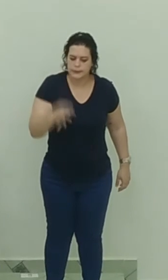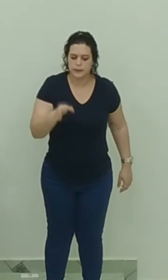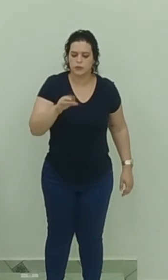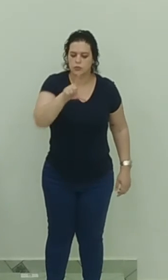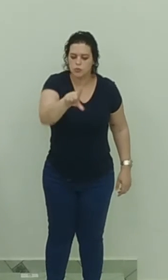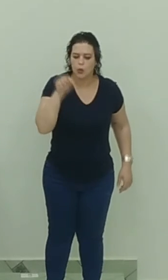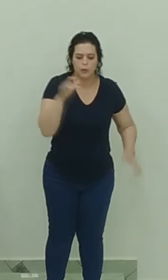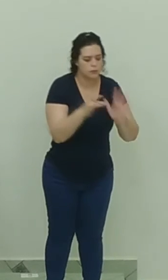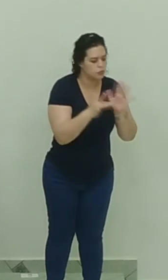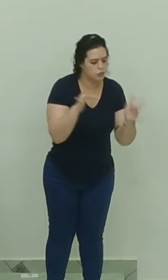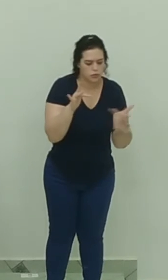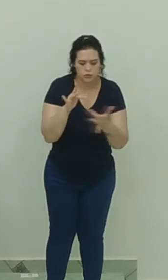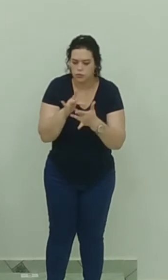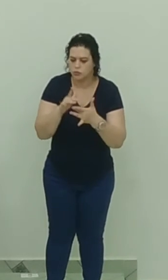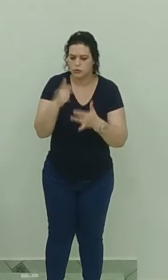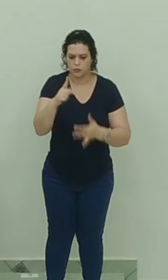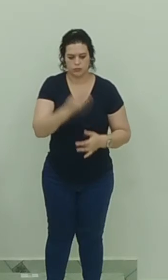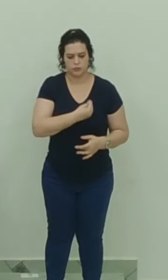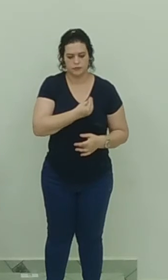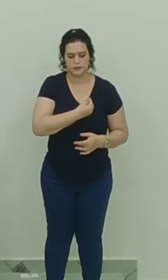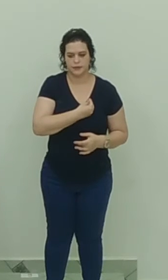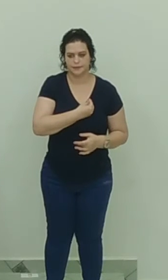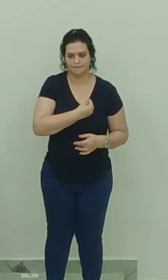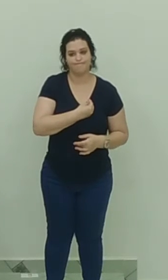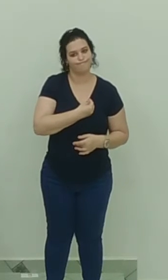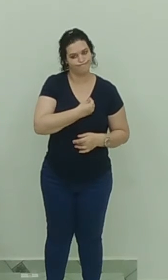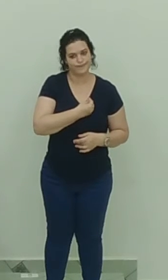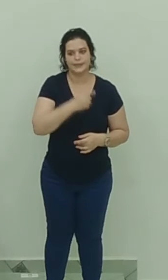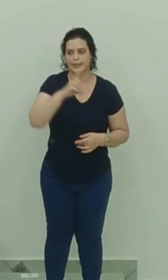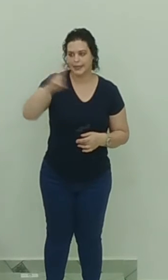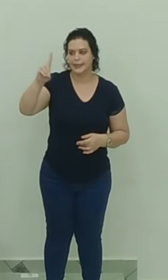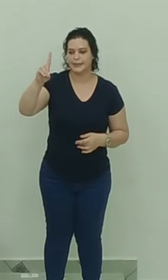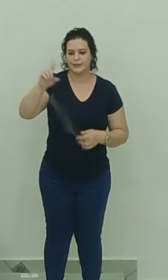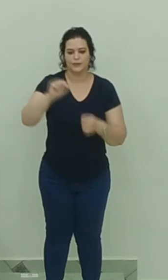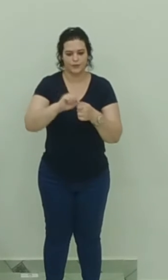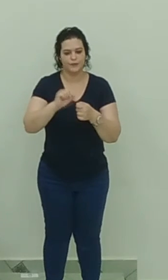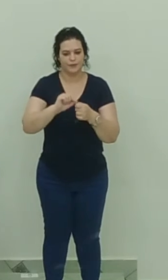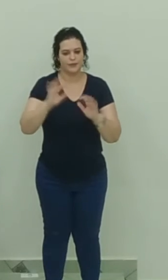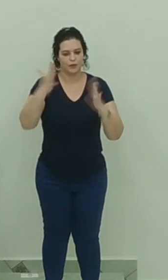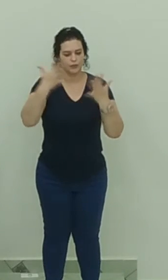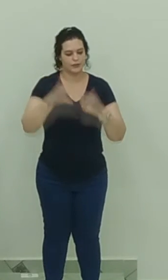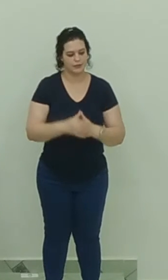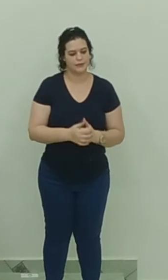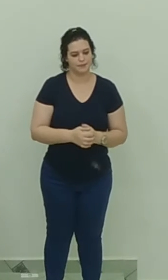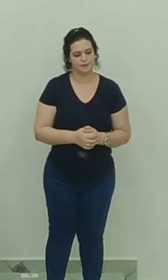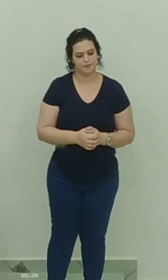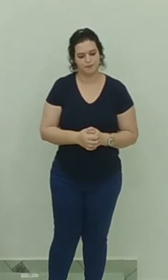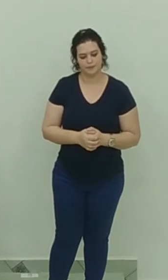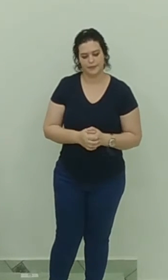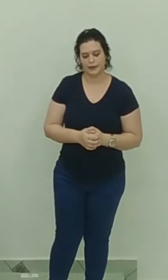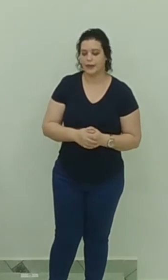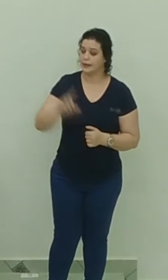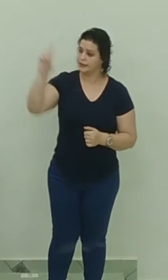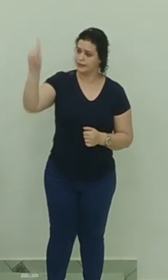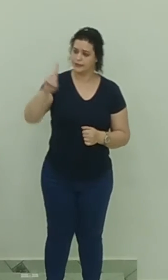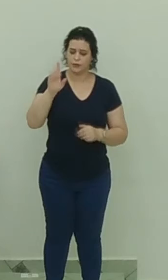Deus decide por você. Pode até alterar o seu coração, muda o seu coração, aí você fala: